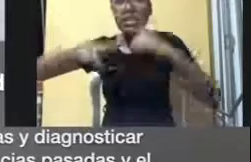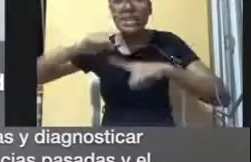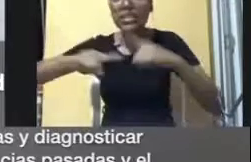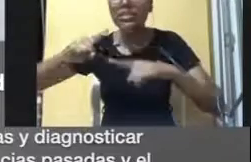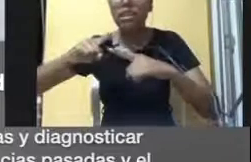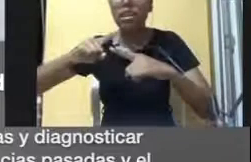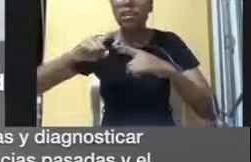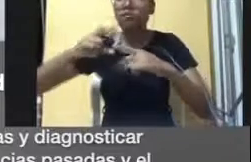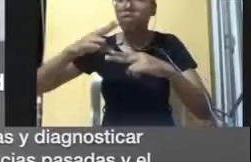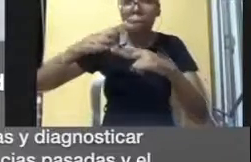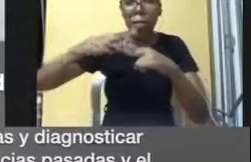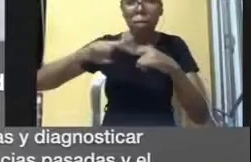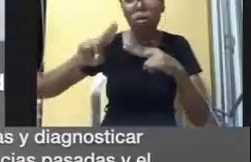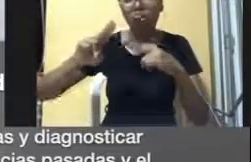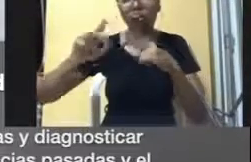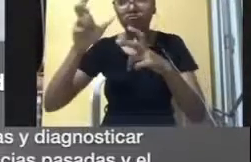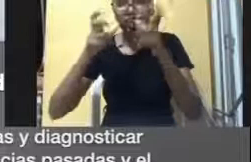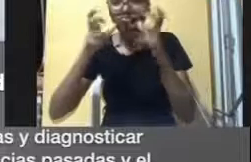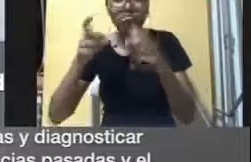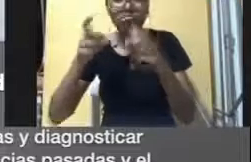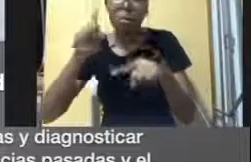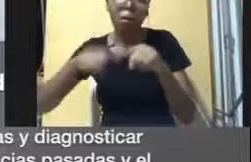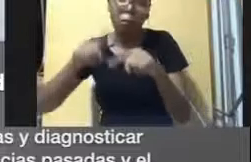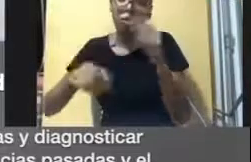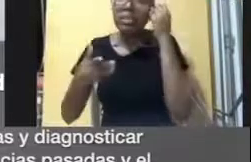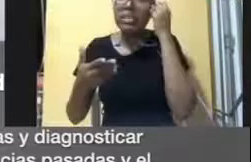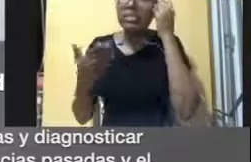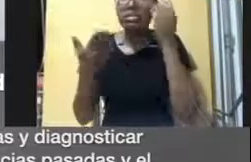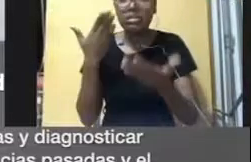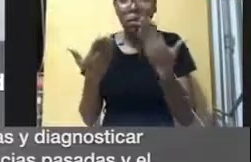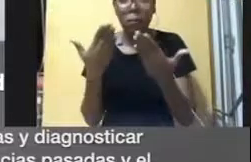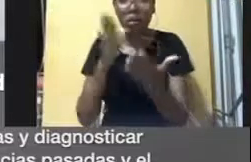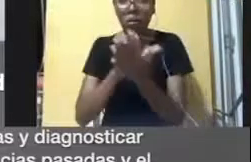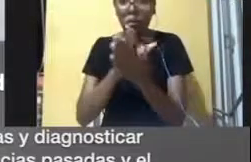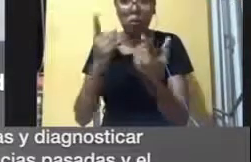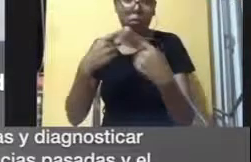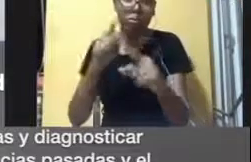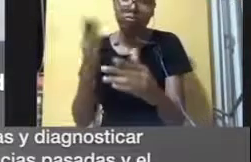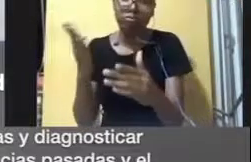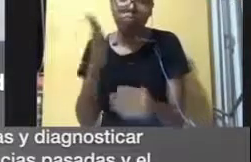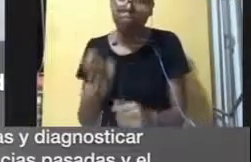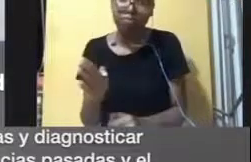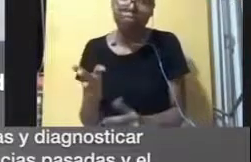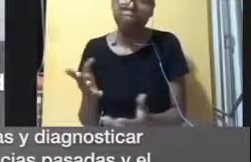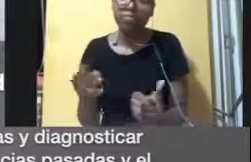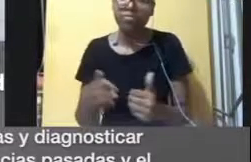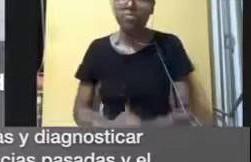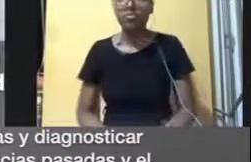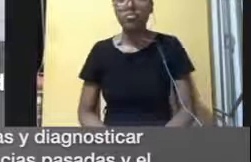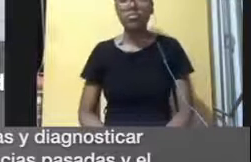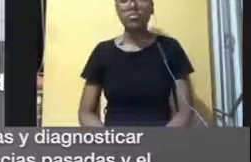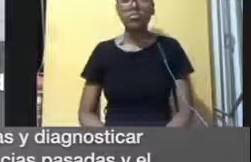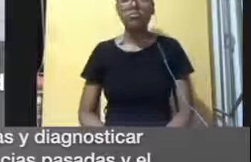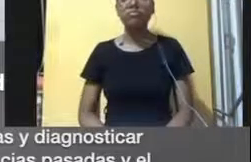fluente. Quizás nunca fueron a la escuela, dijimos eso, exactamente. Eso es otra cosa para otro